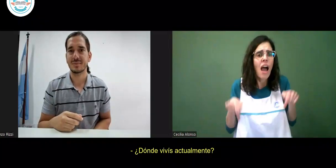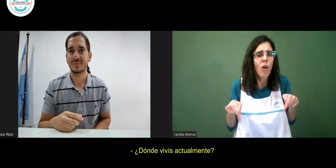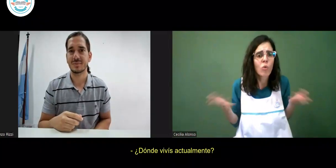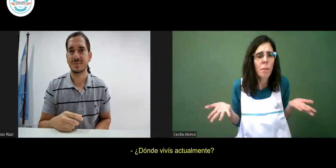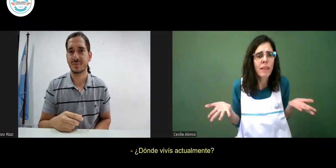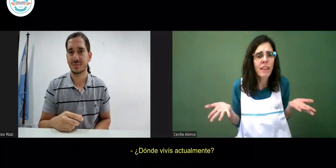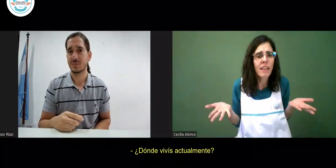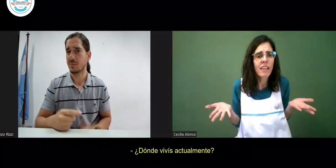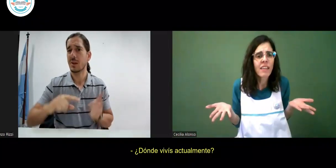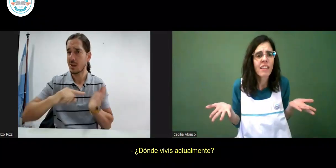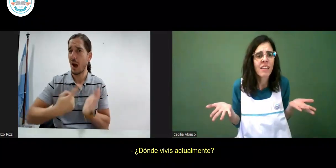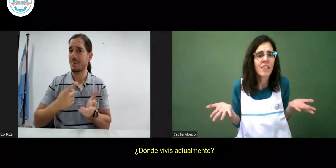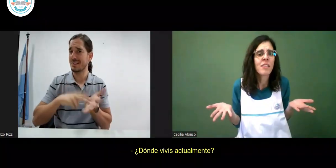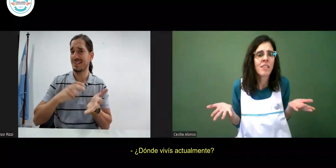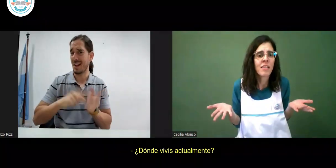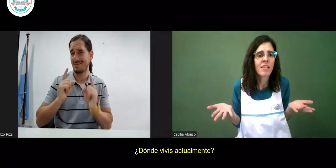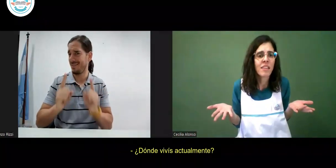¿Dónde vivís actualmente?